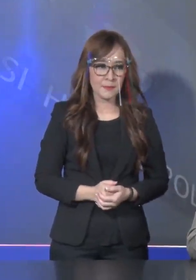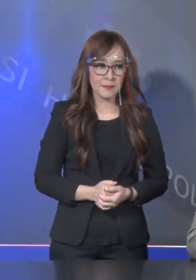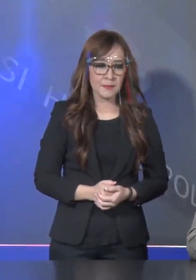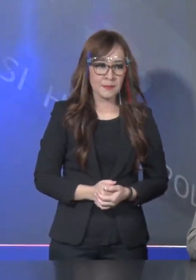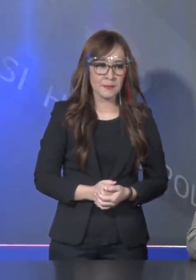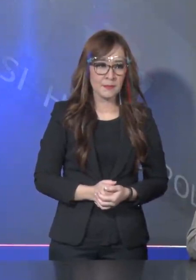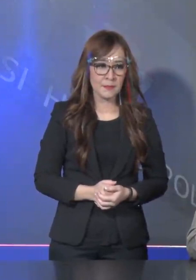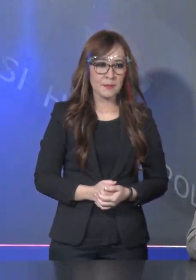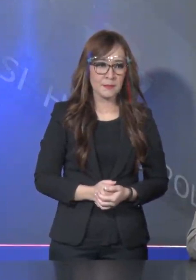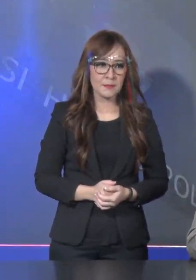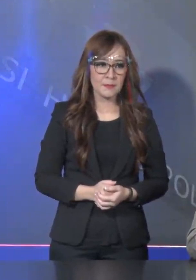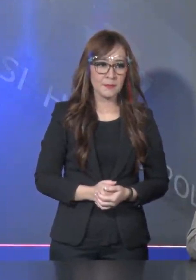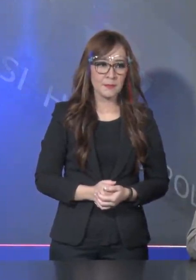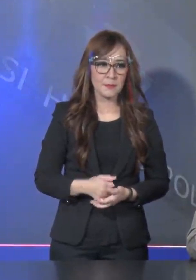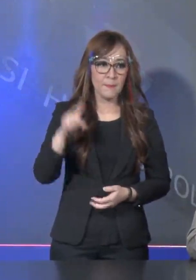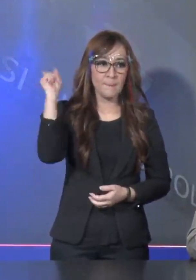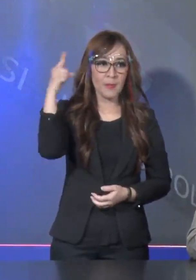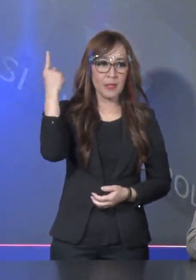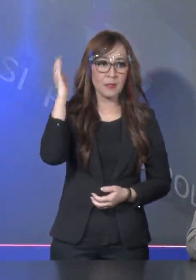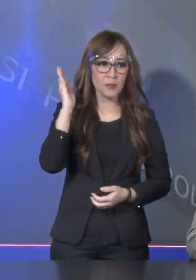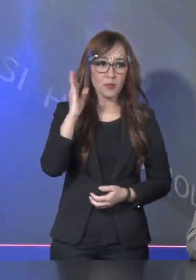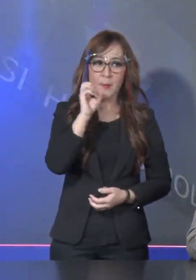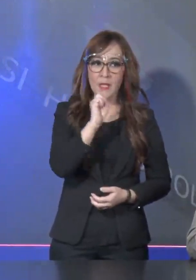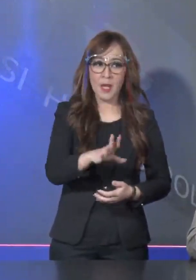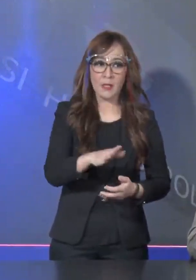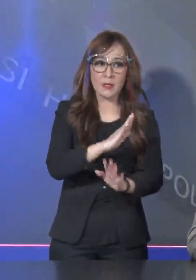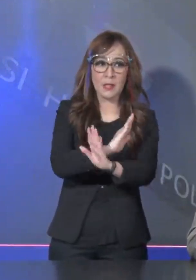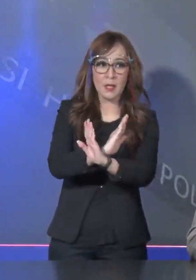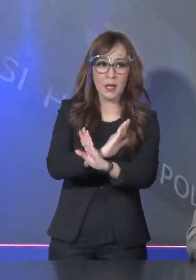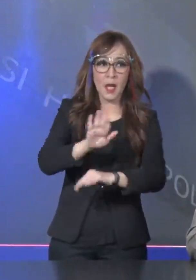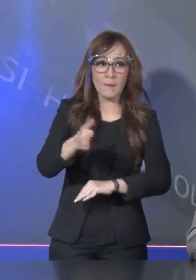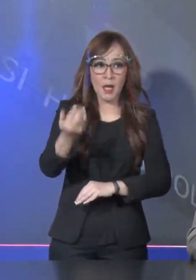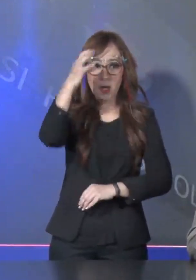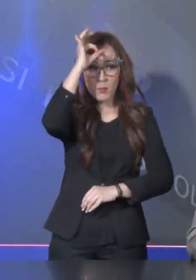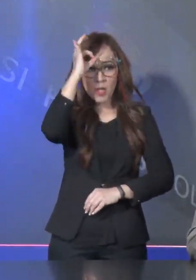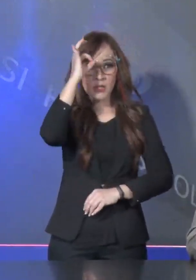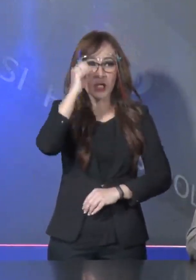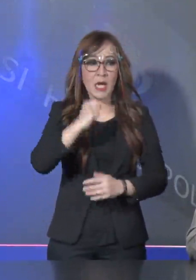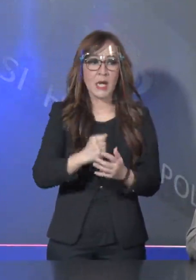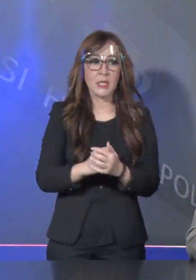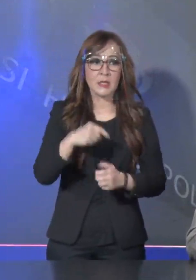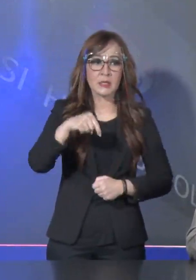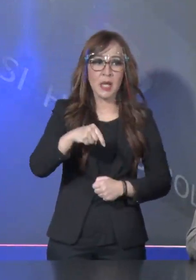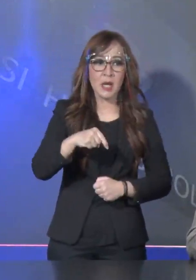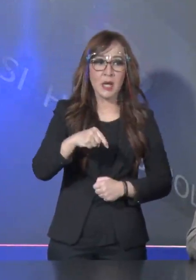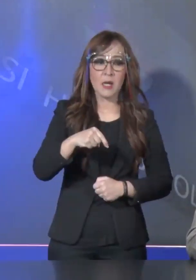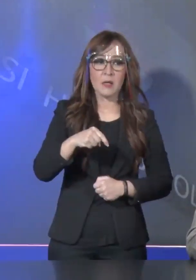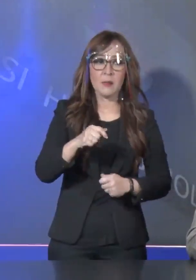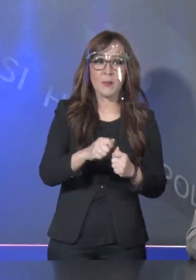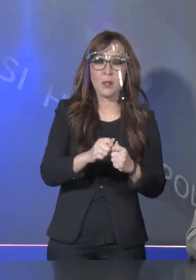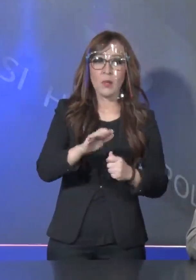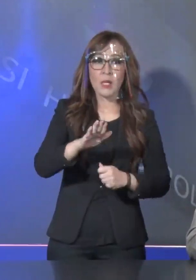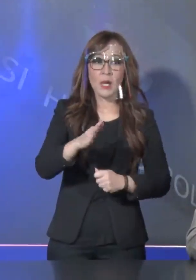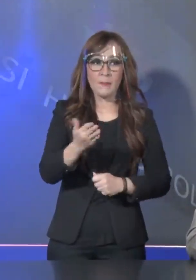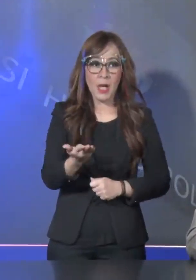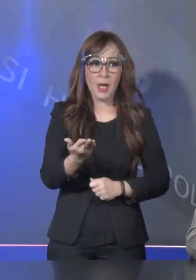Pak, tadi kan sudah pemerintah sudah menyatakan mudik dilarang ya, Pak. Jadi dari kepolisian apa-apanya mungkin antara untuk mencegah jangan juga mudik atau apa,